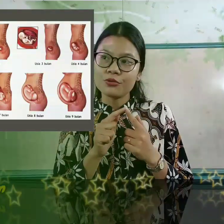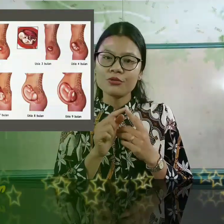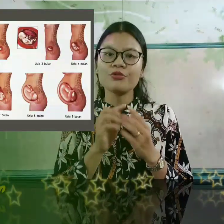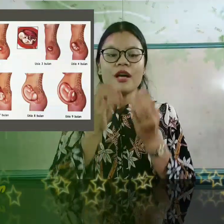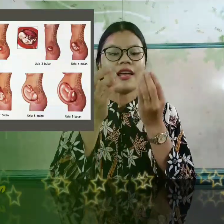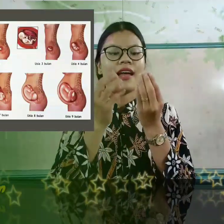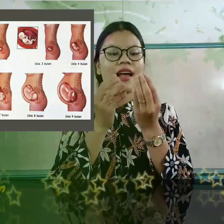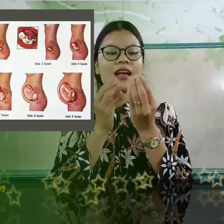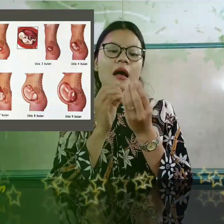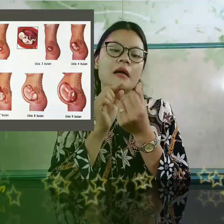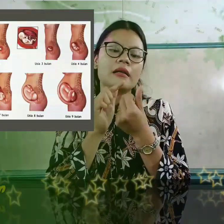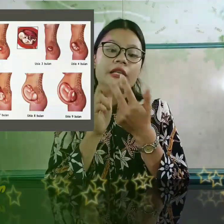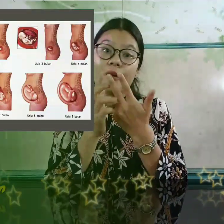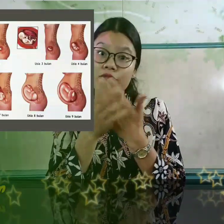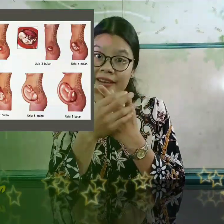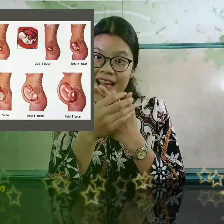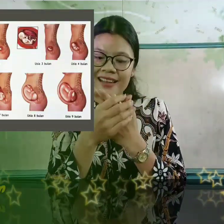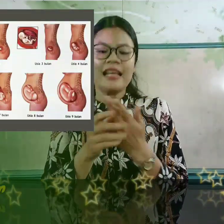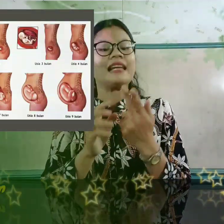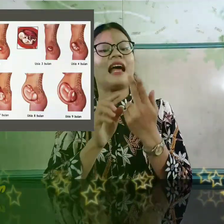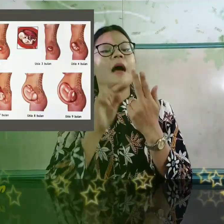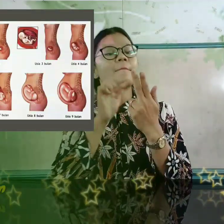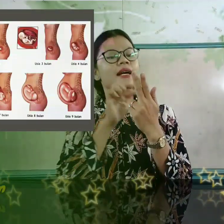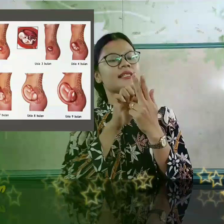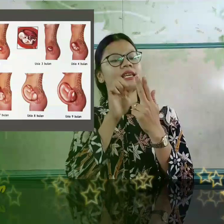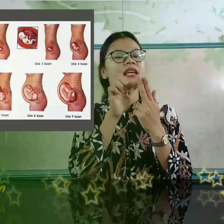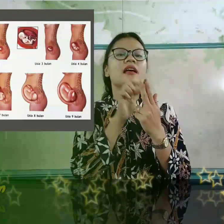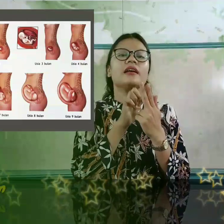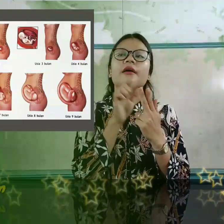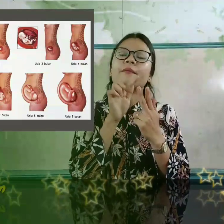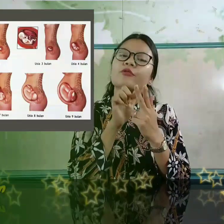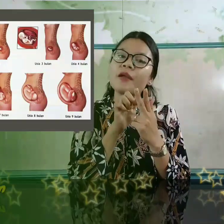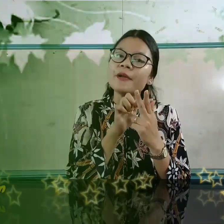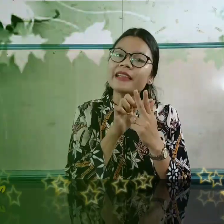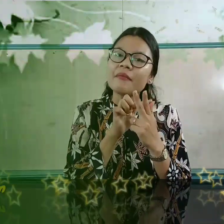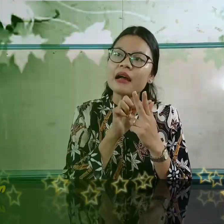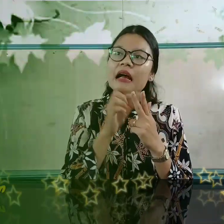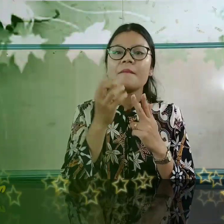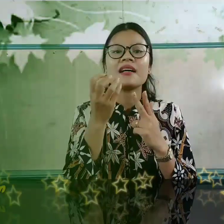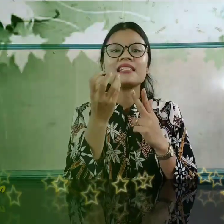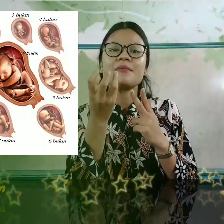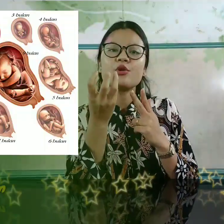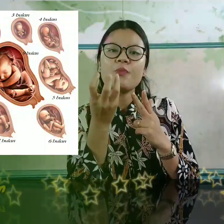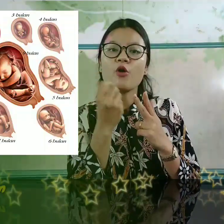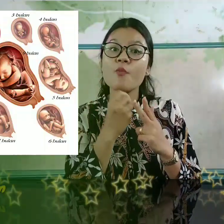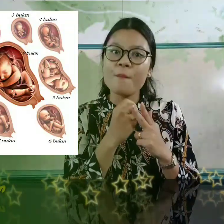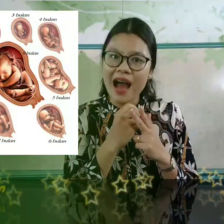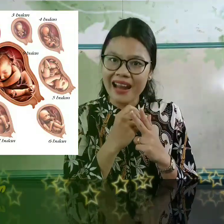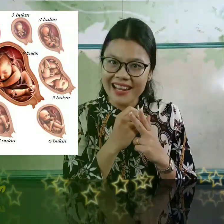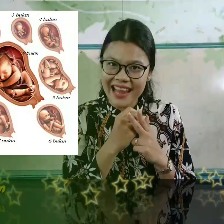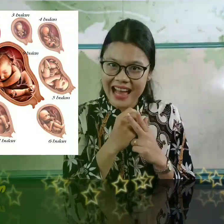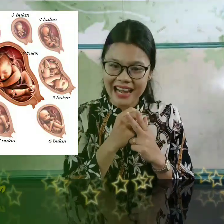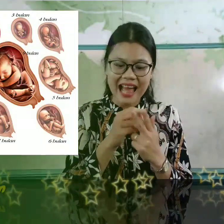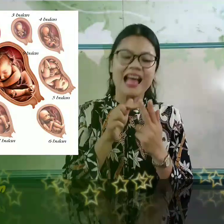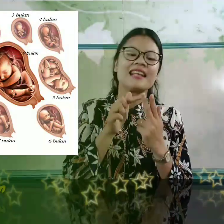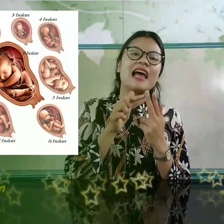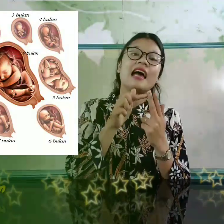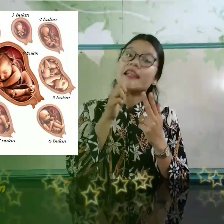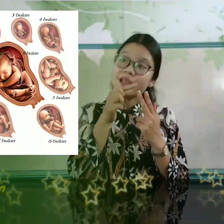itu ya 3 bulan kan? Nah, masih yang bulan pertama masih berupa gumpalan darah. Nah, di